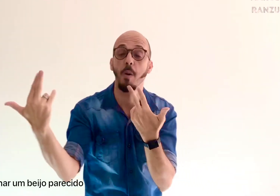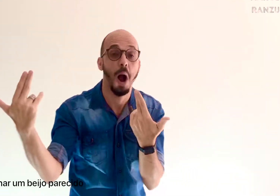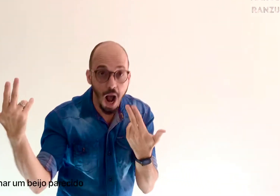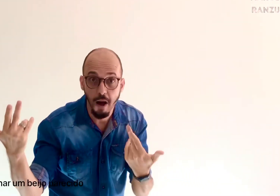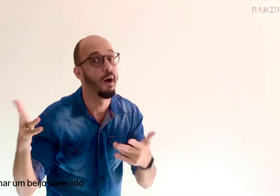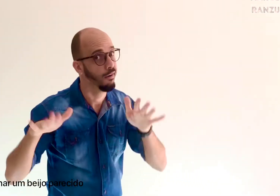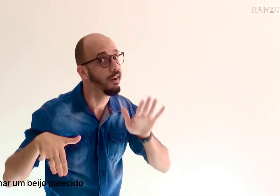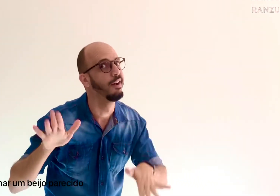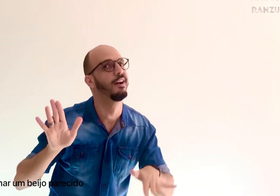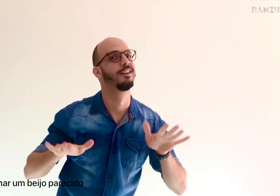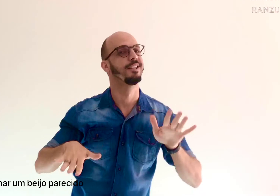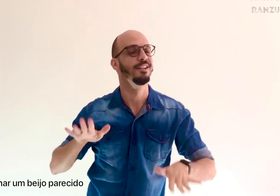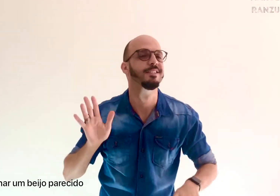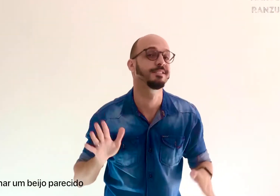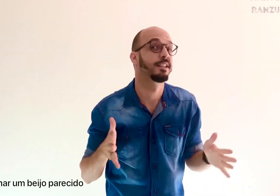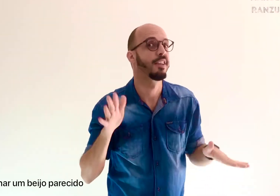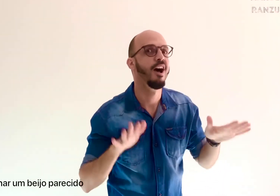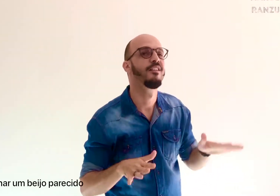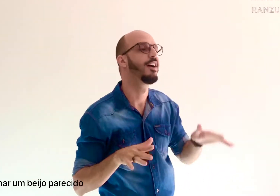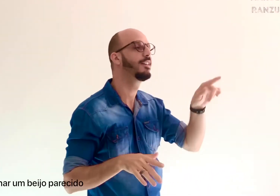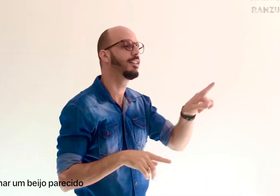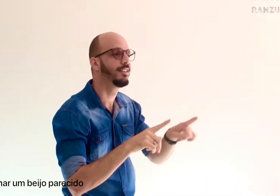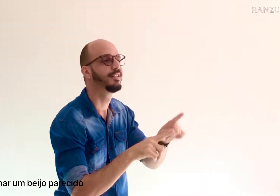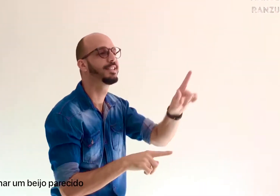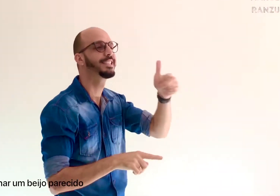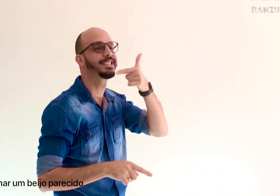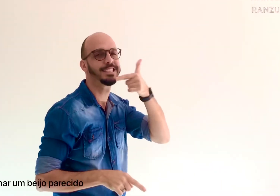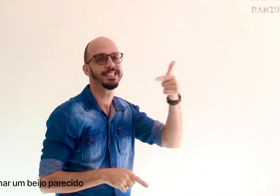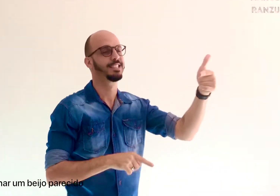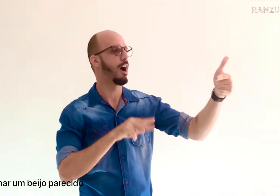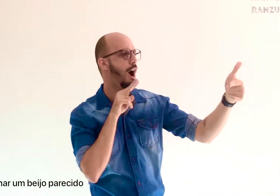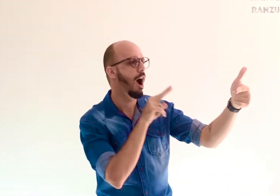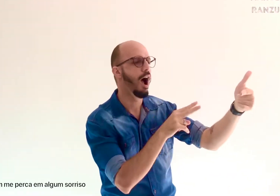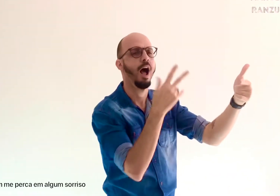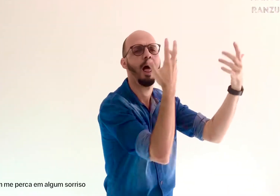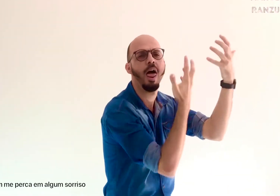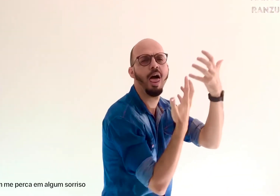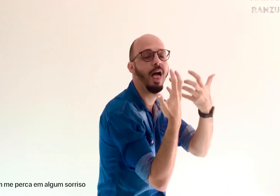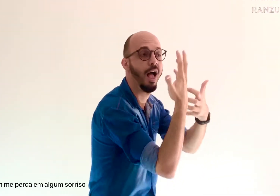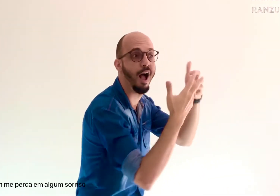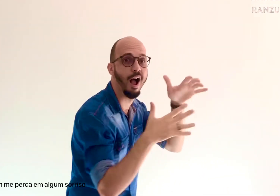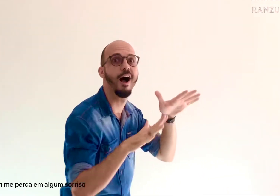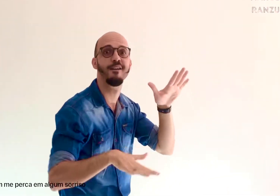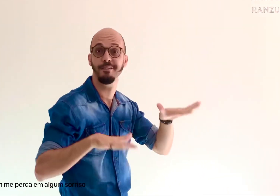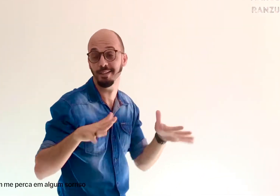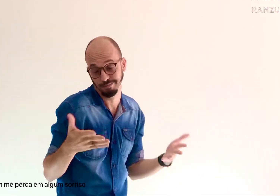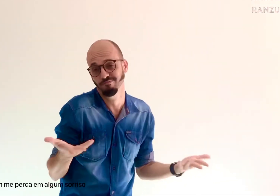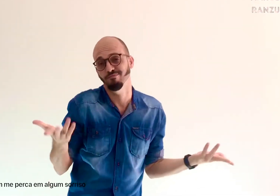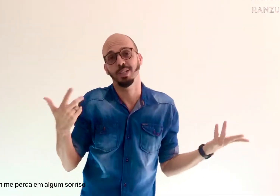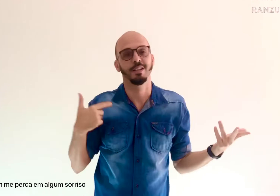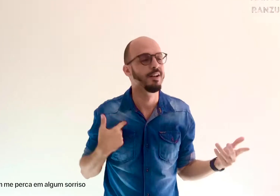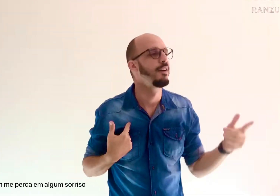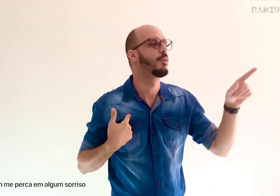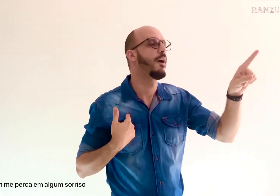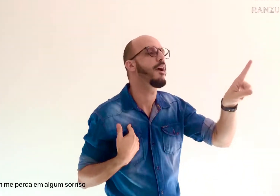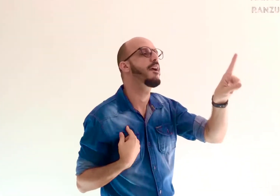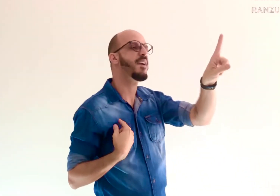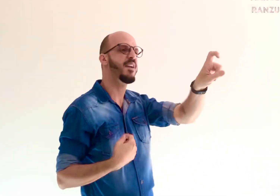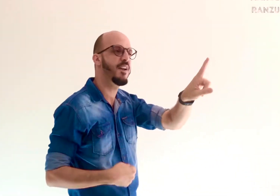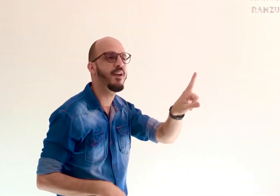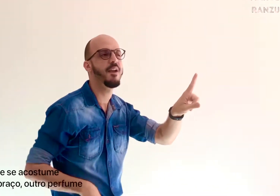Talvez vai achar um beijo parecido. Talvez eu também me perca em